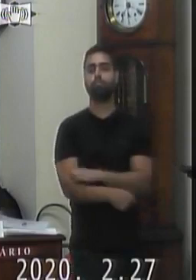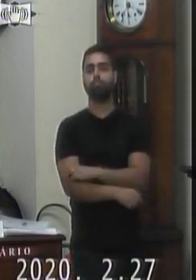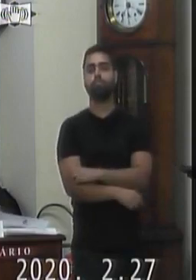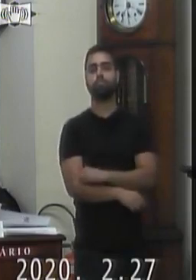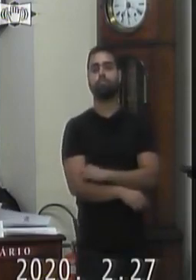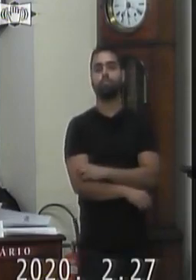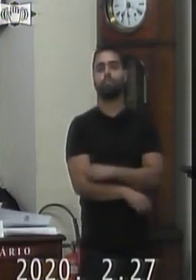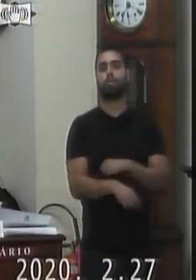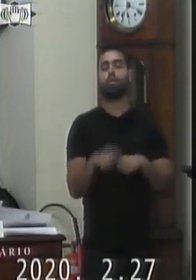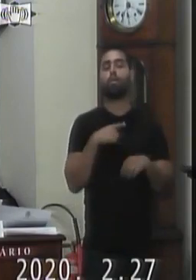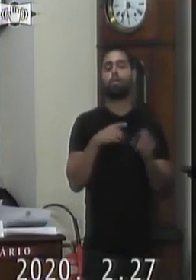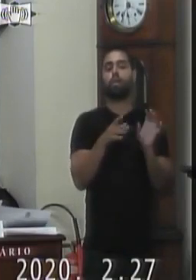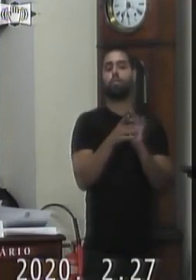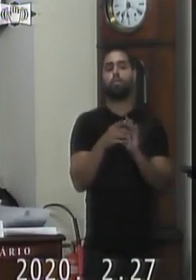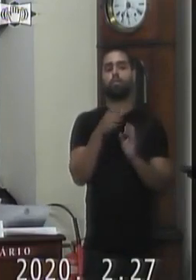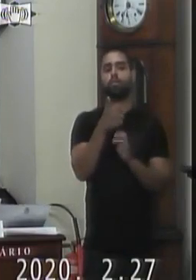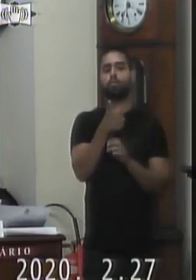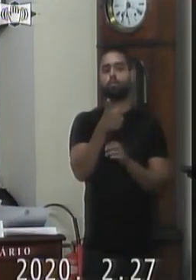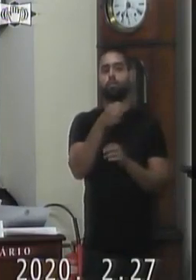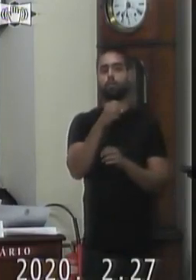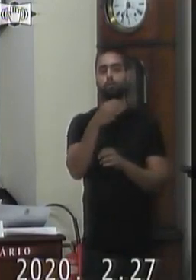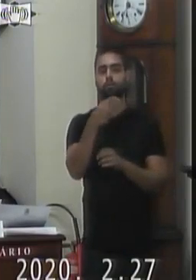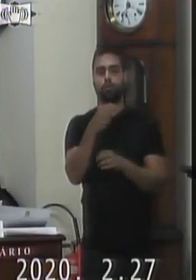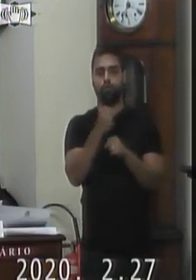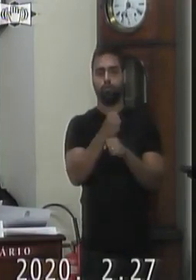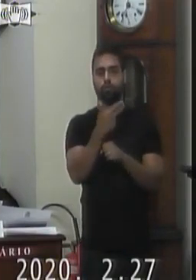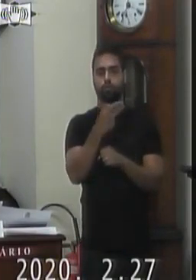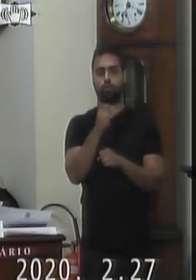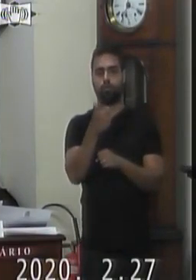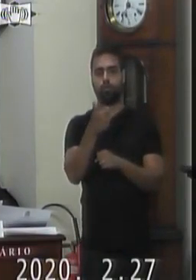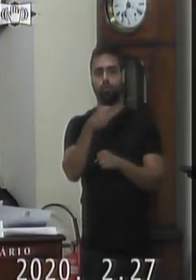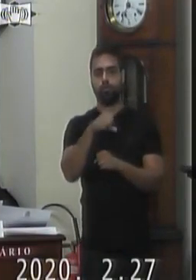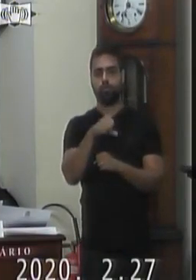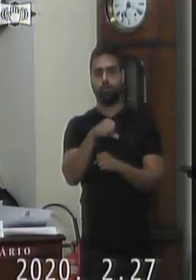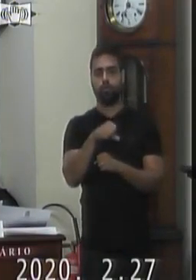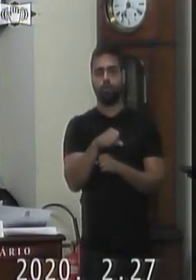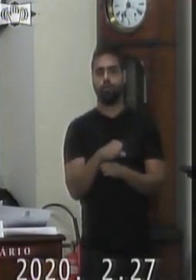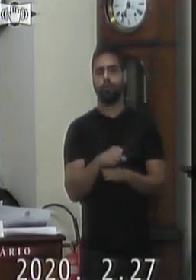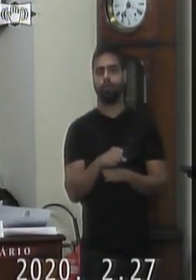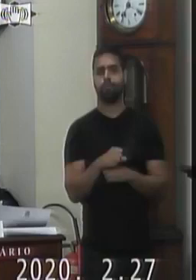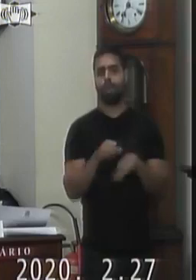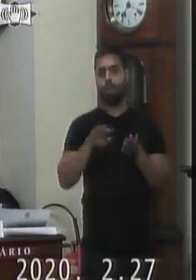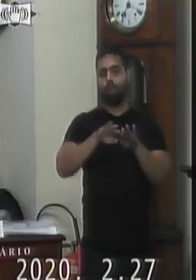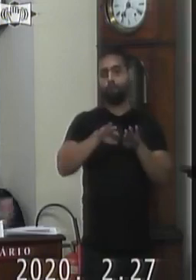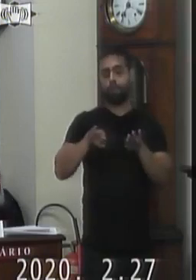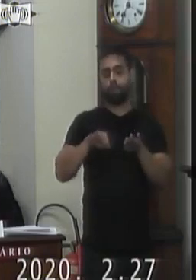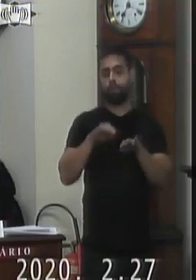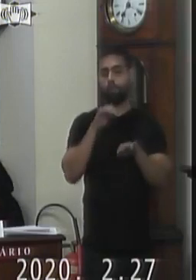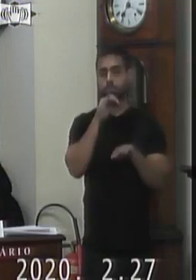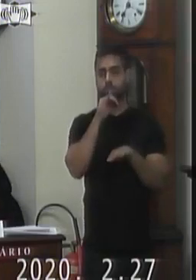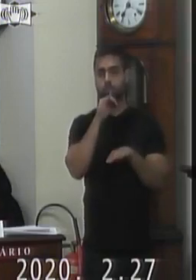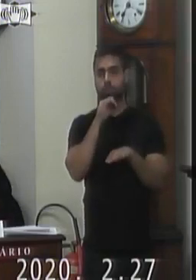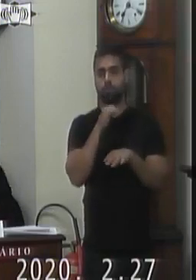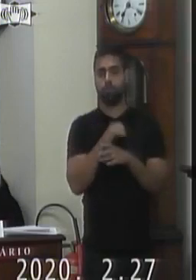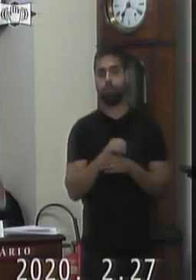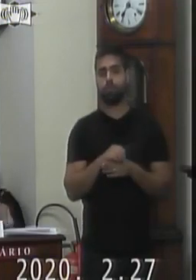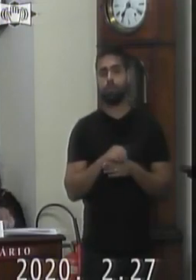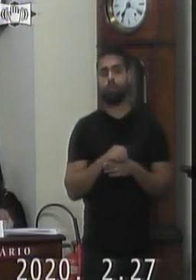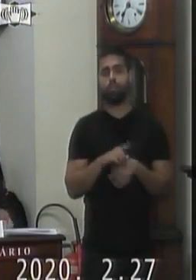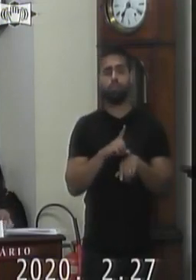meio da Emenda Complementar 103 de 2019, estabeleceu que os afastamentos por incapacidade